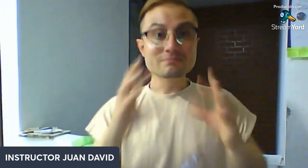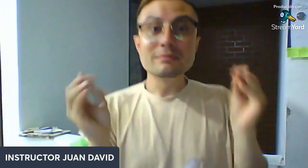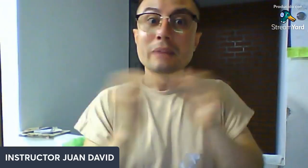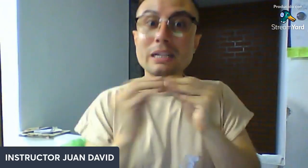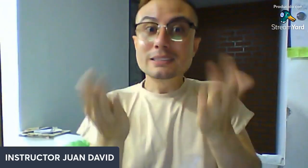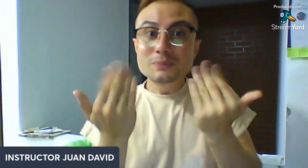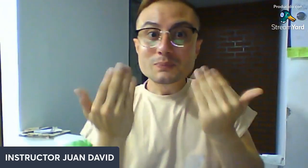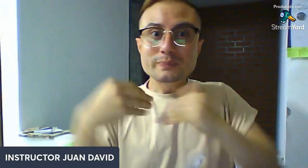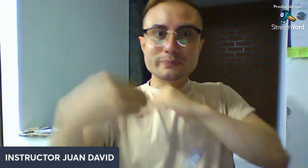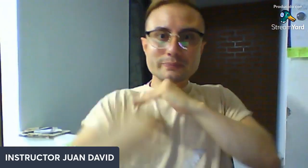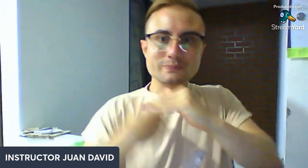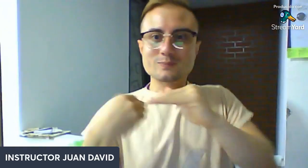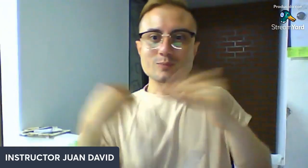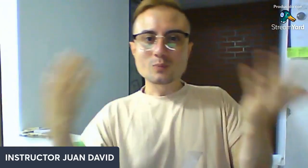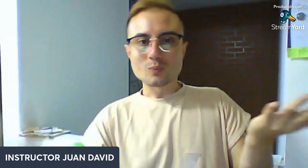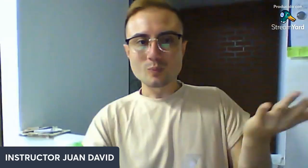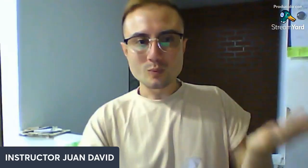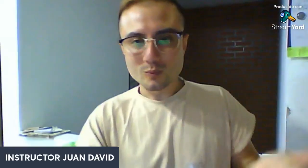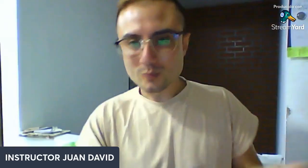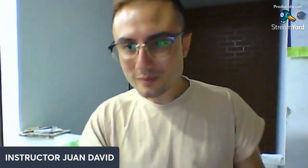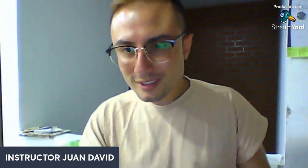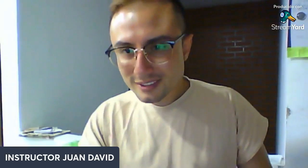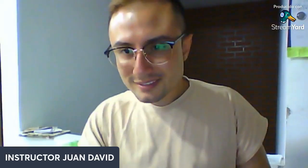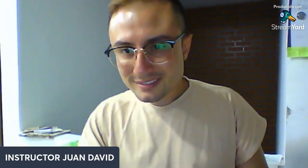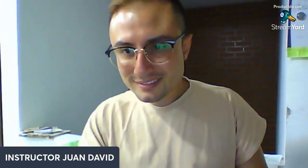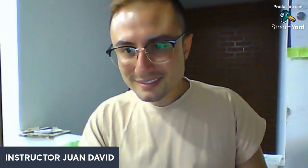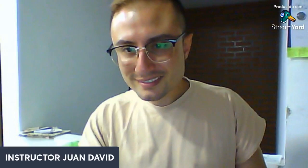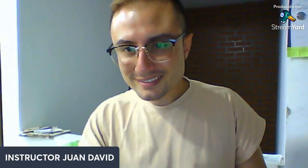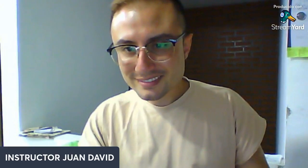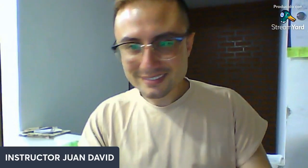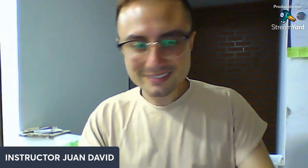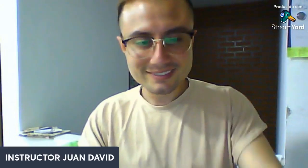Muy bien, aplausos. Bueno, ¿quién más va a ingresar el link? A ver.